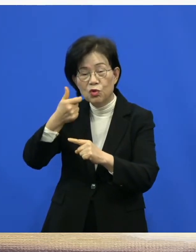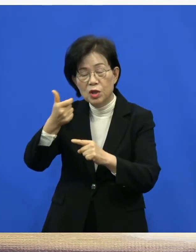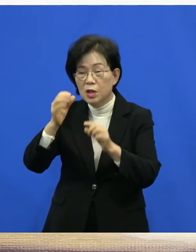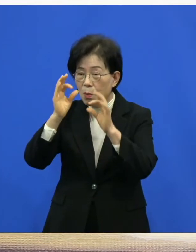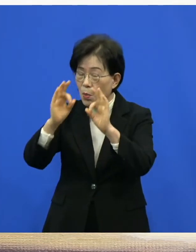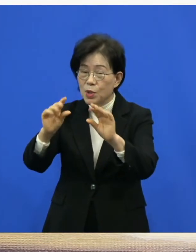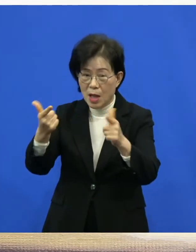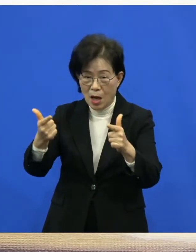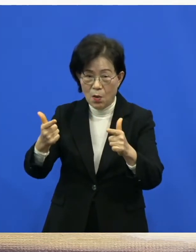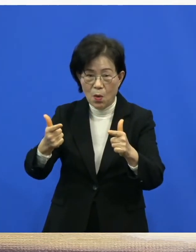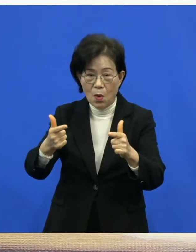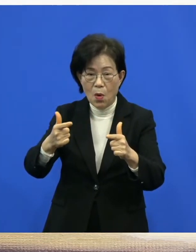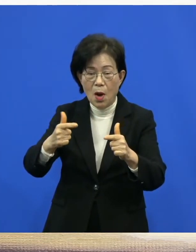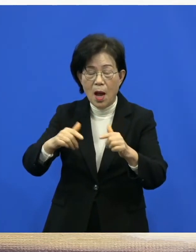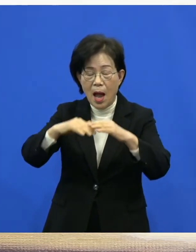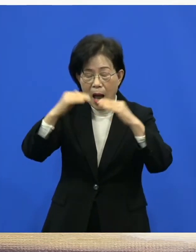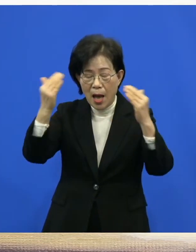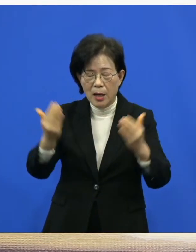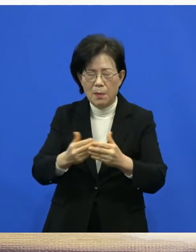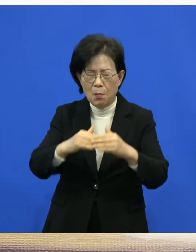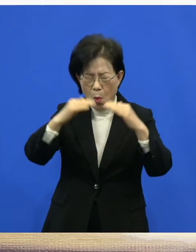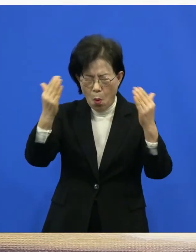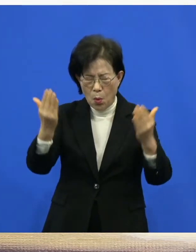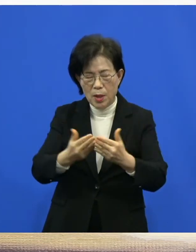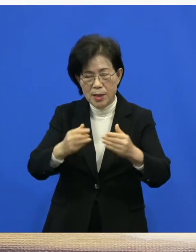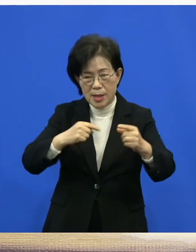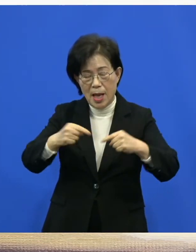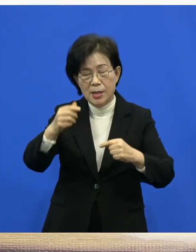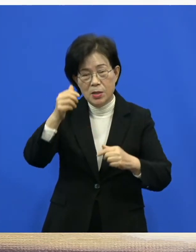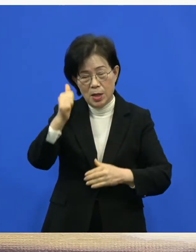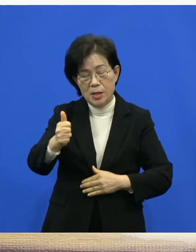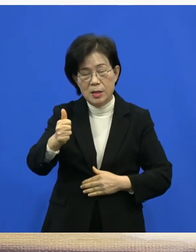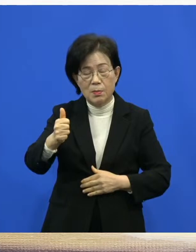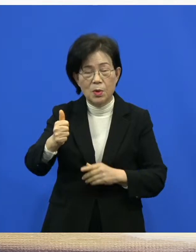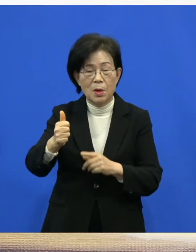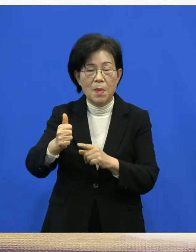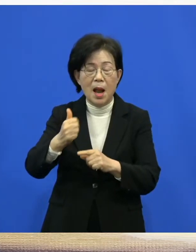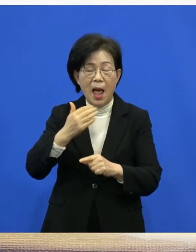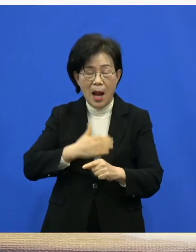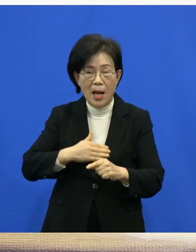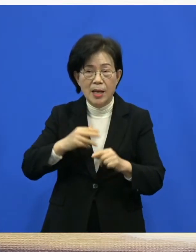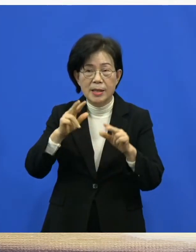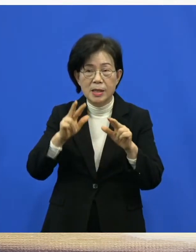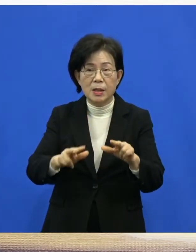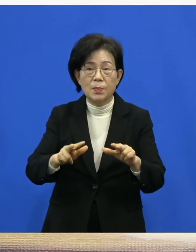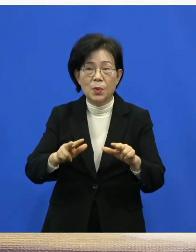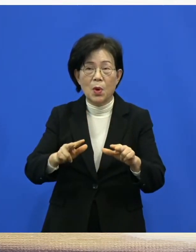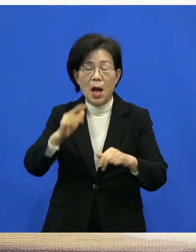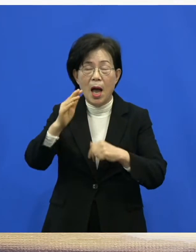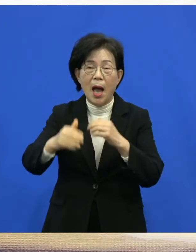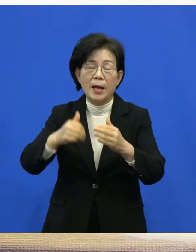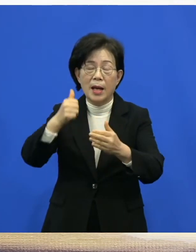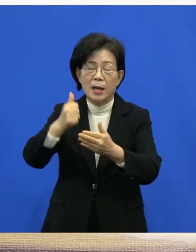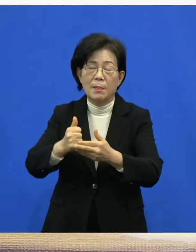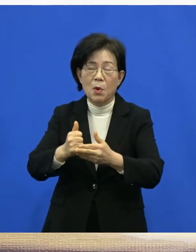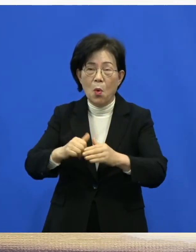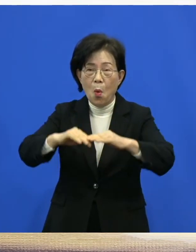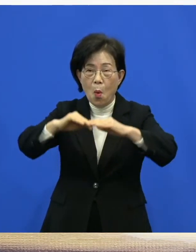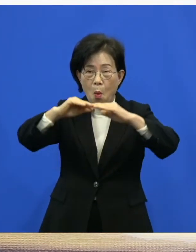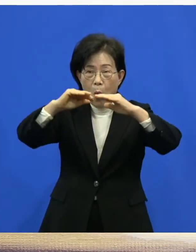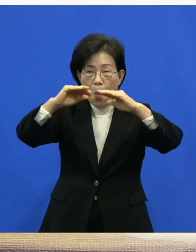먹여 살리는 분은 하나님이세요. 여러분, 지금도 마찬가지입니다. 하나님은 온